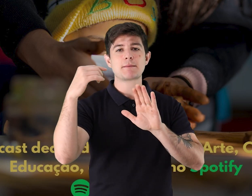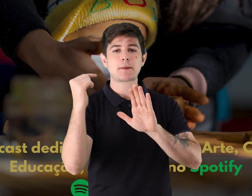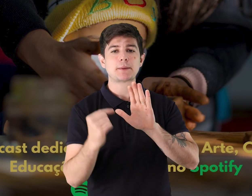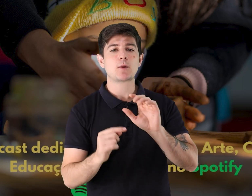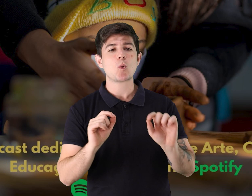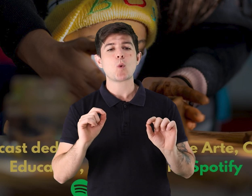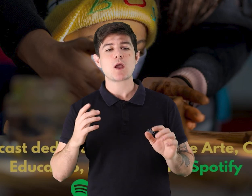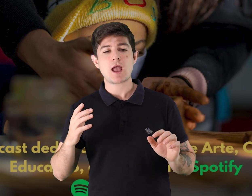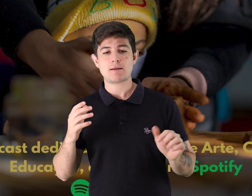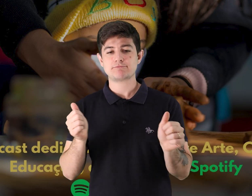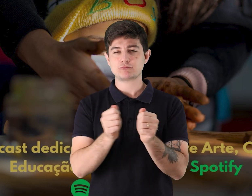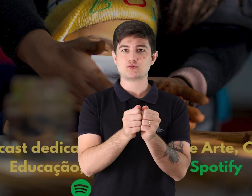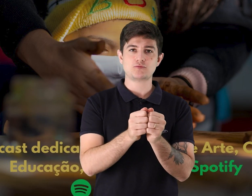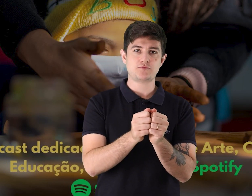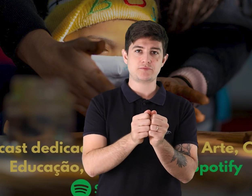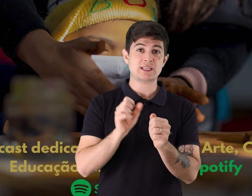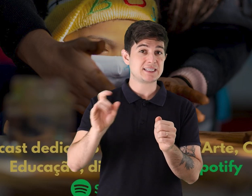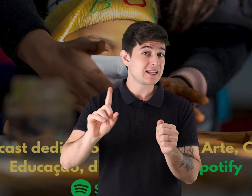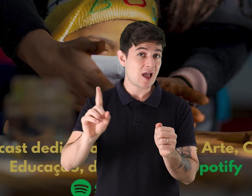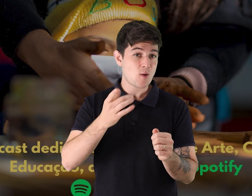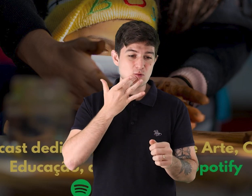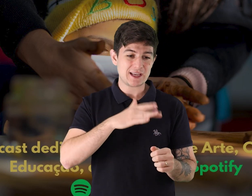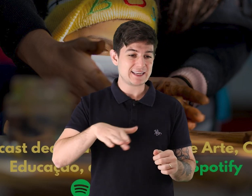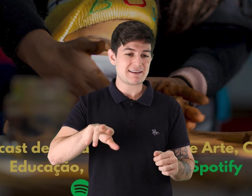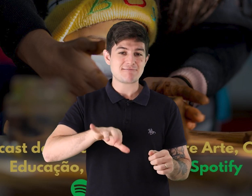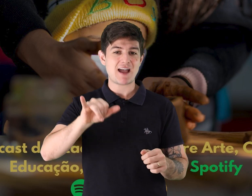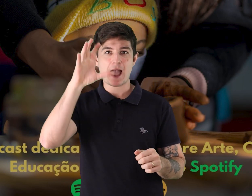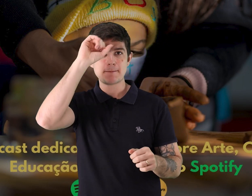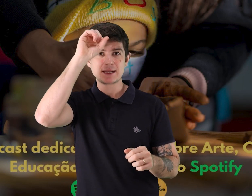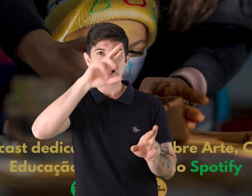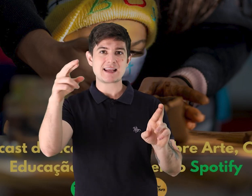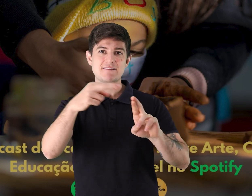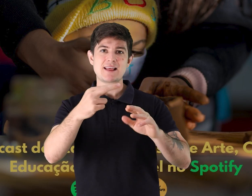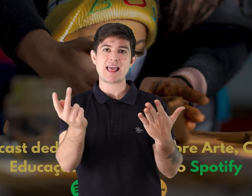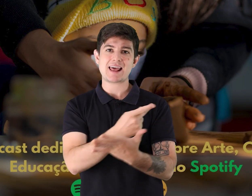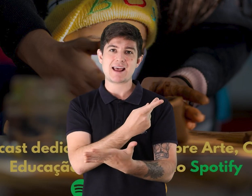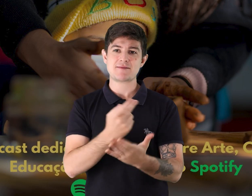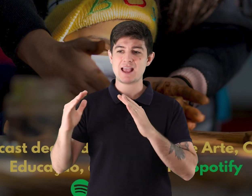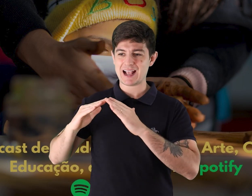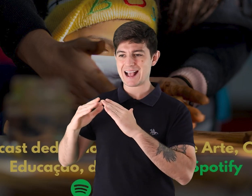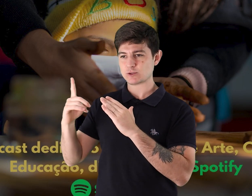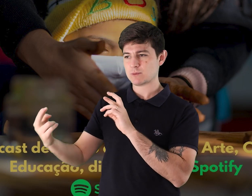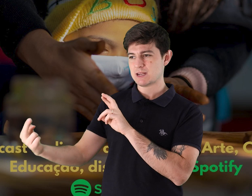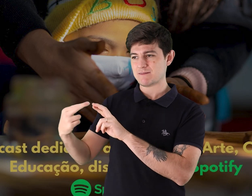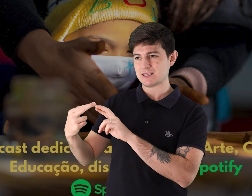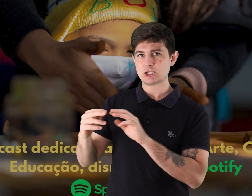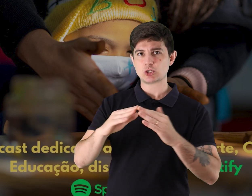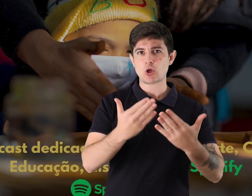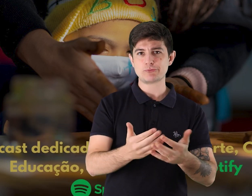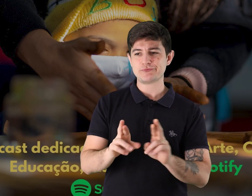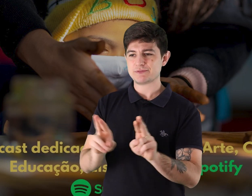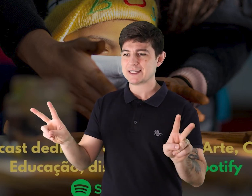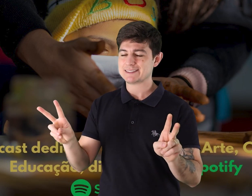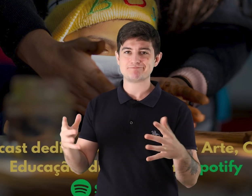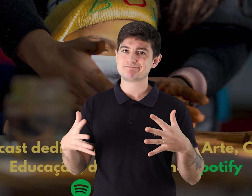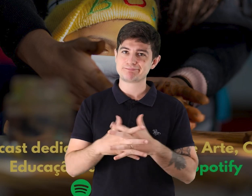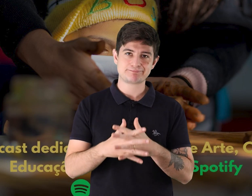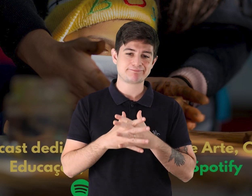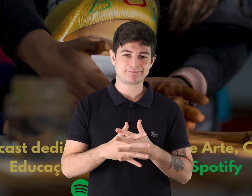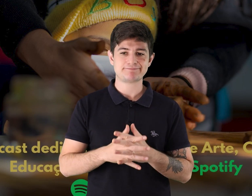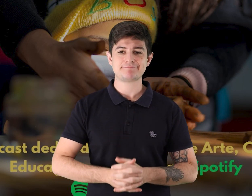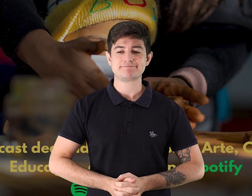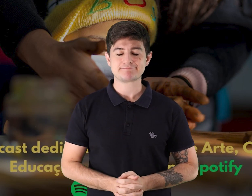Senão, essa criança vai ter uma referência inadequada, né? Ora é sim em casa, ora é não na escola,